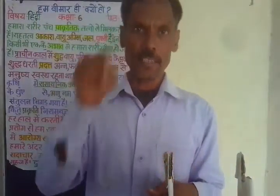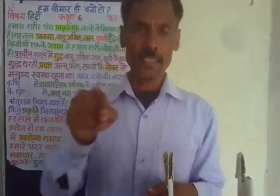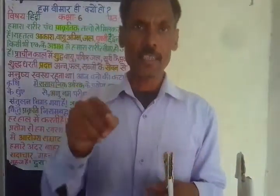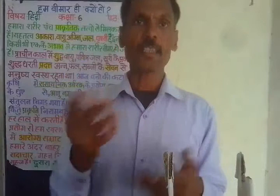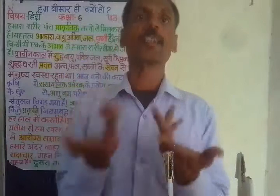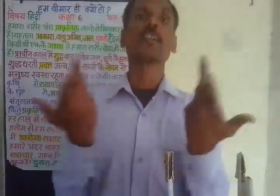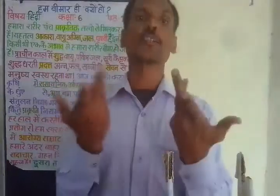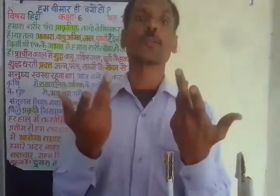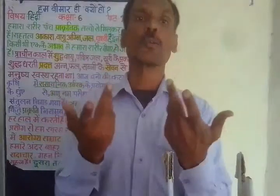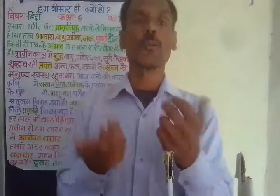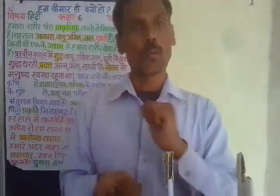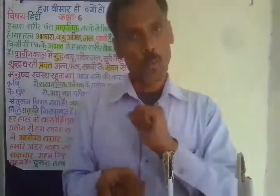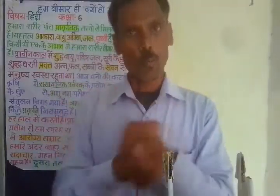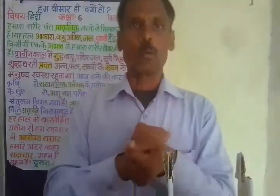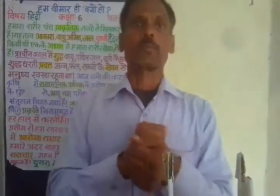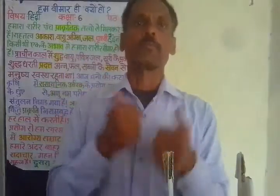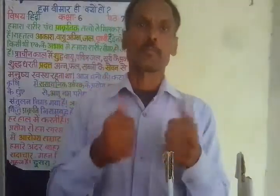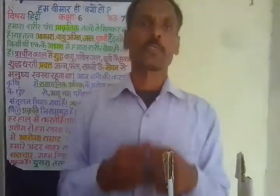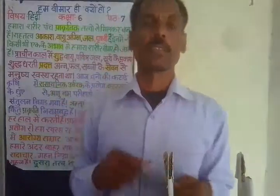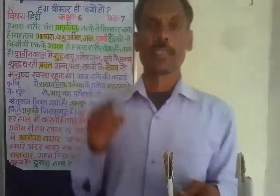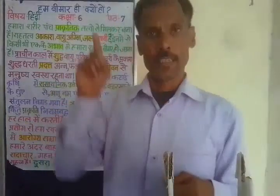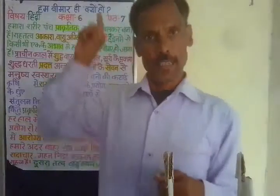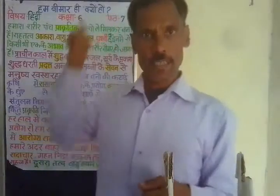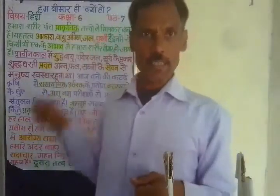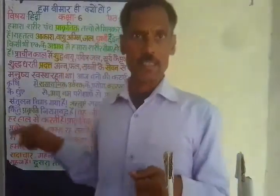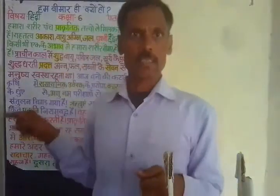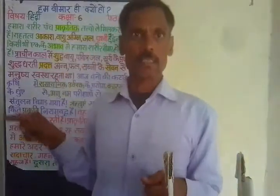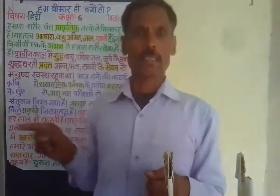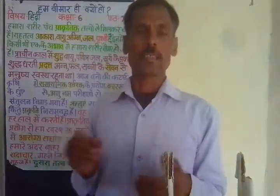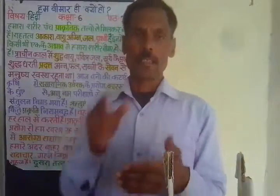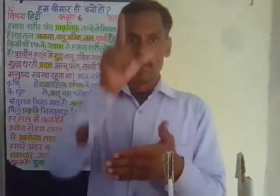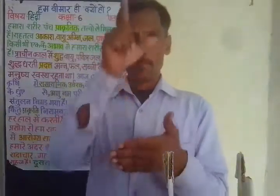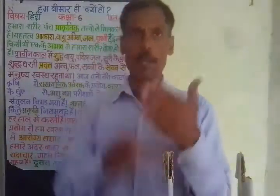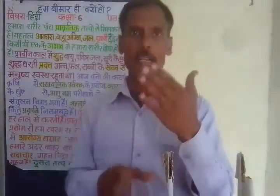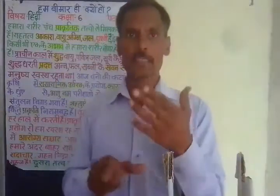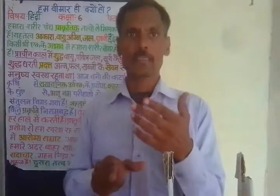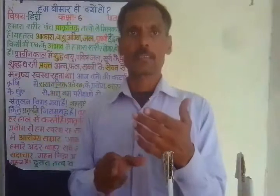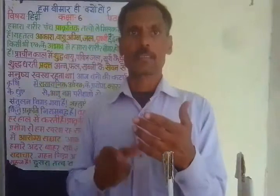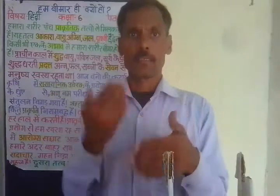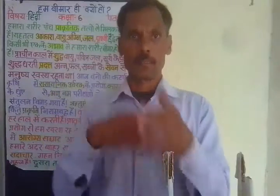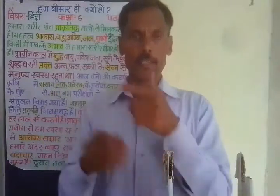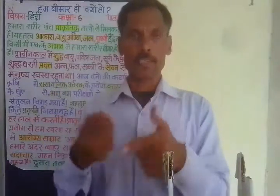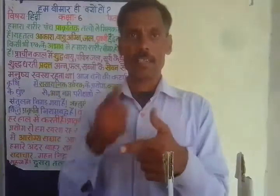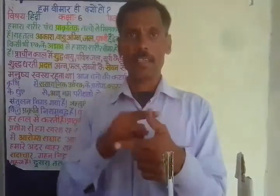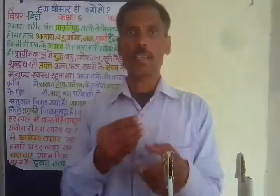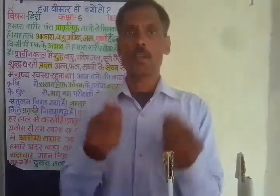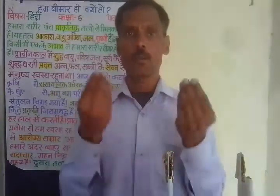ही क्यों हो। इस पाठ में से